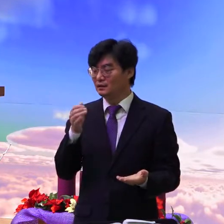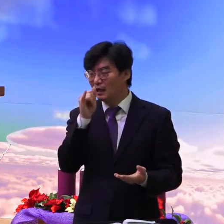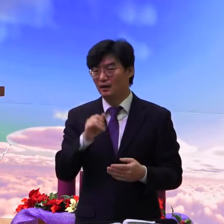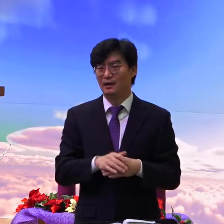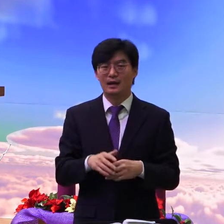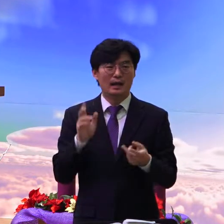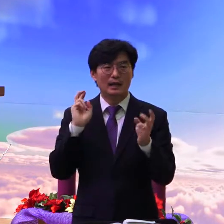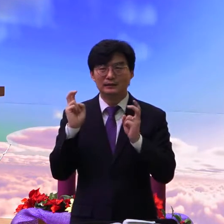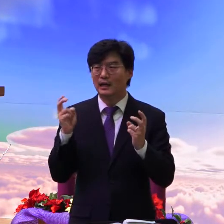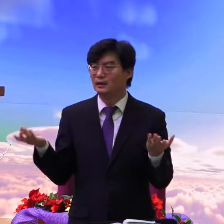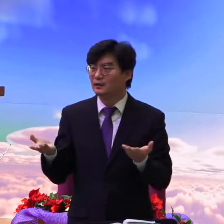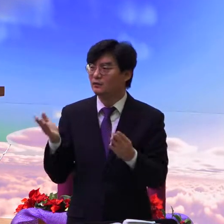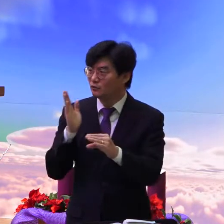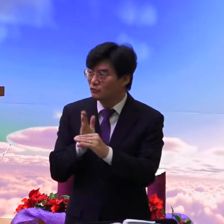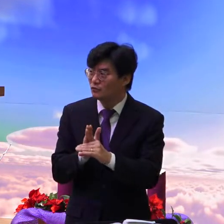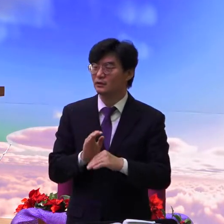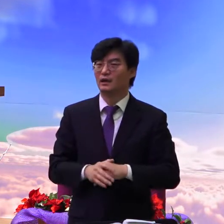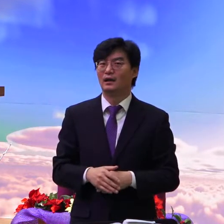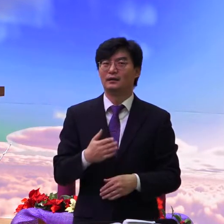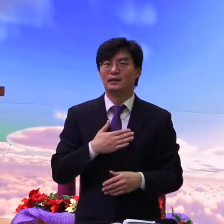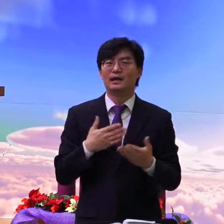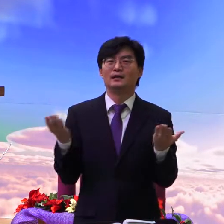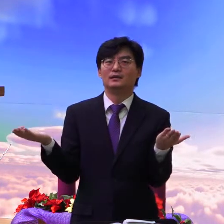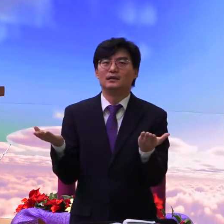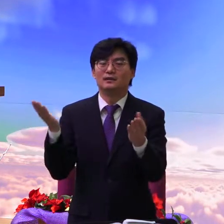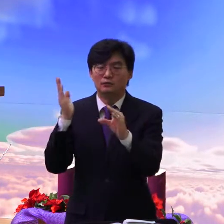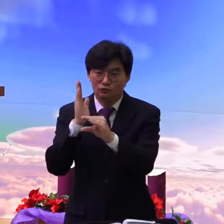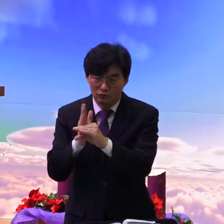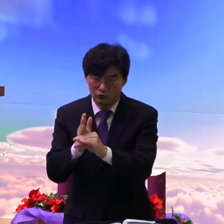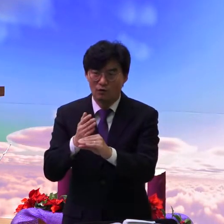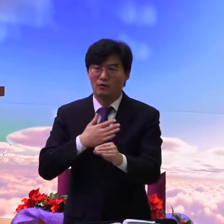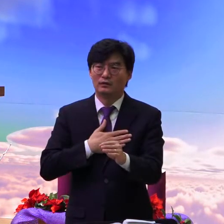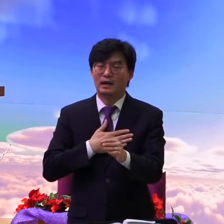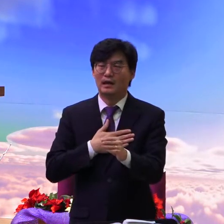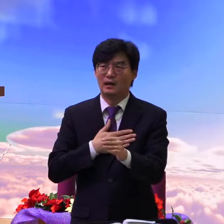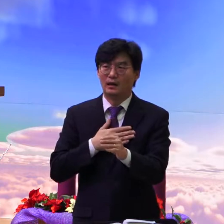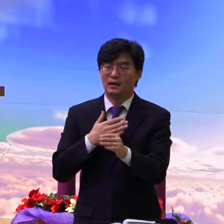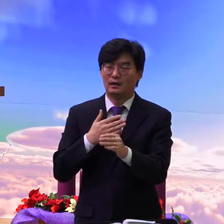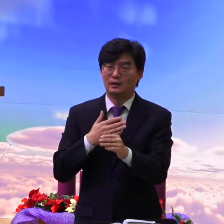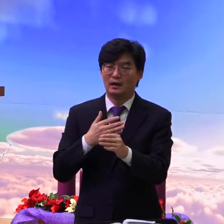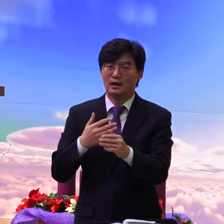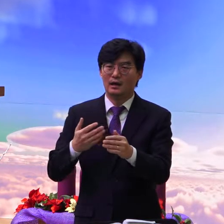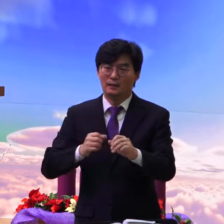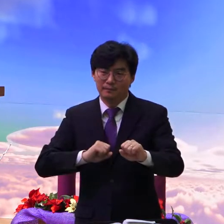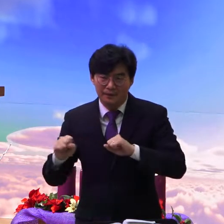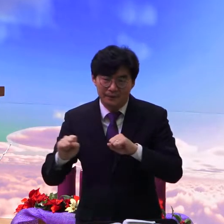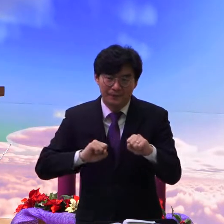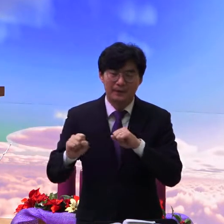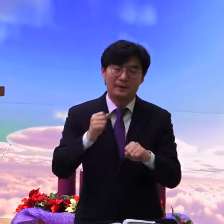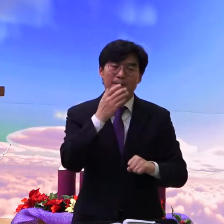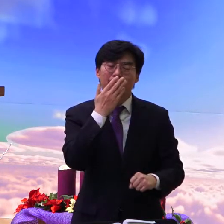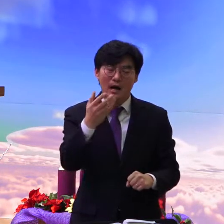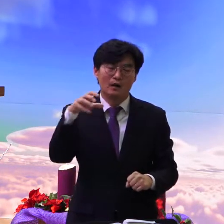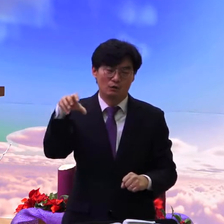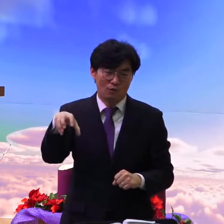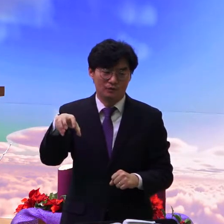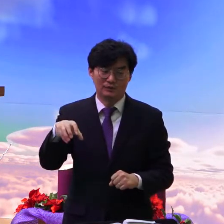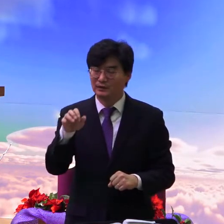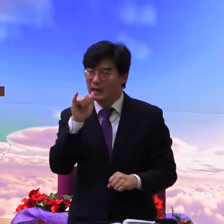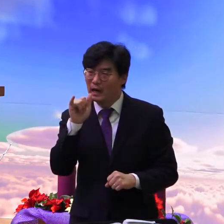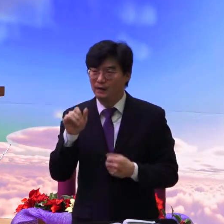일자리가 있다는 것, 내가 내일 갈 수 있는 자리가 있고 나를 인정해주고 나를 사용해주는 분이 있다고 하는 것은 정말